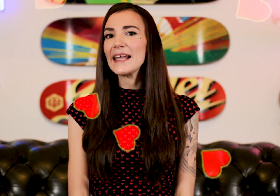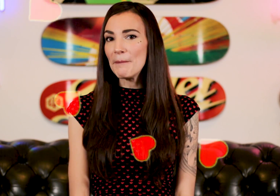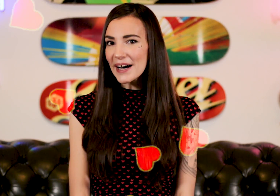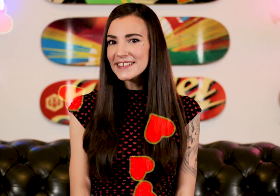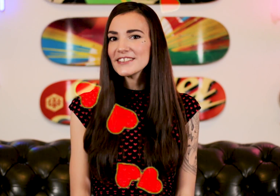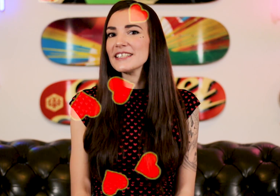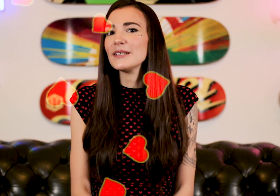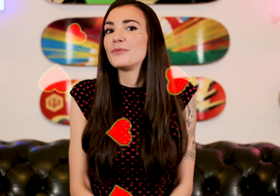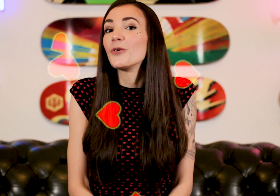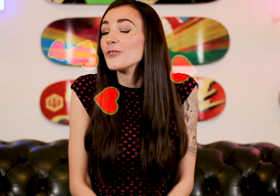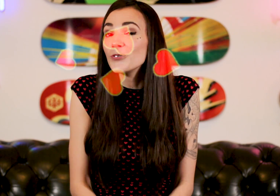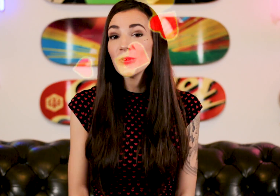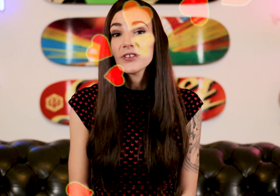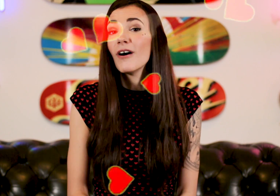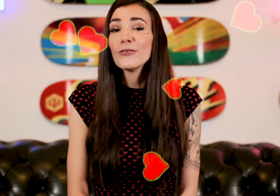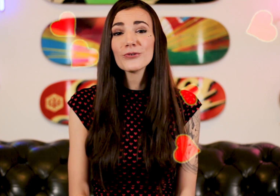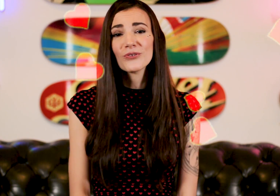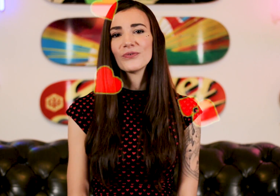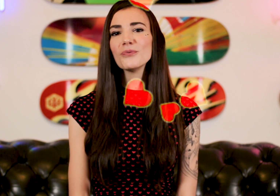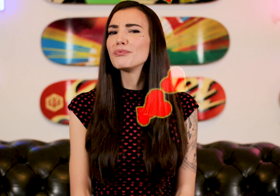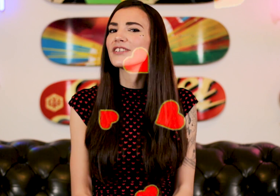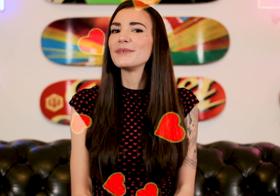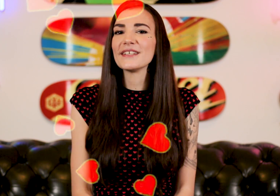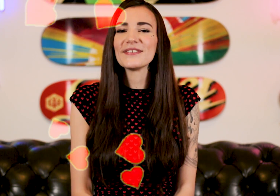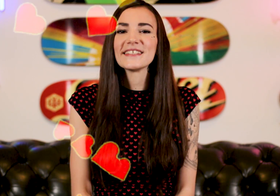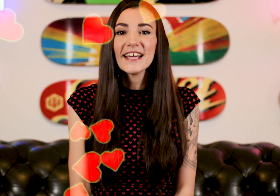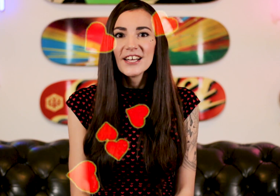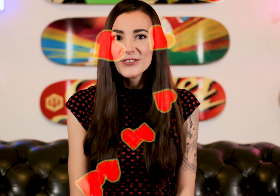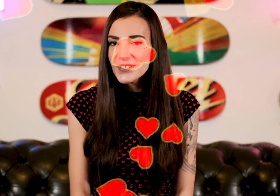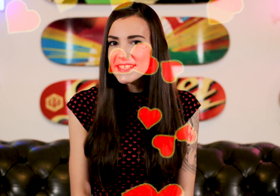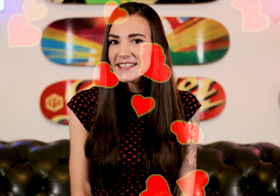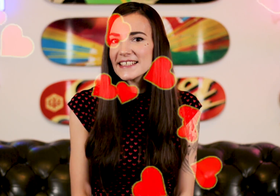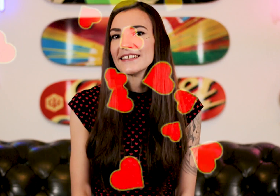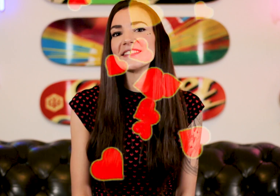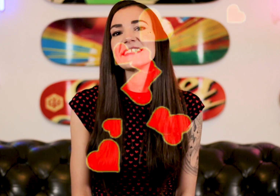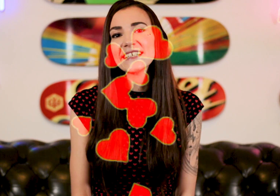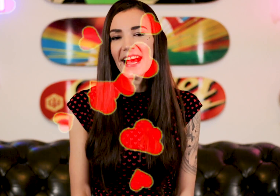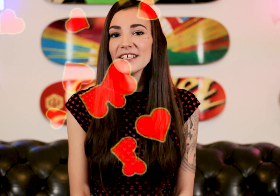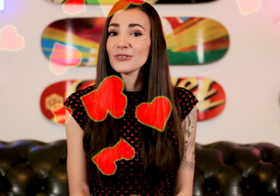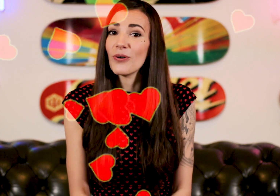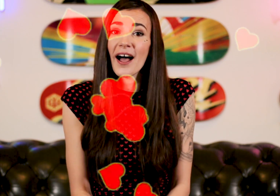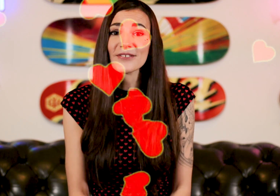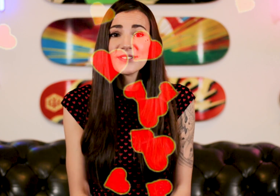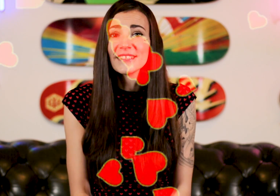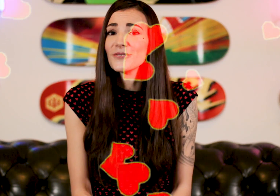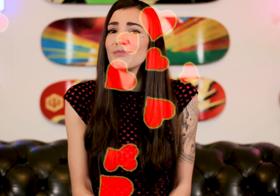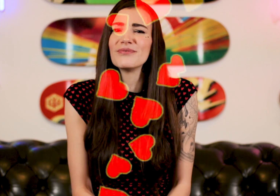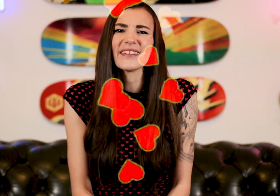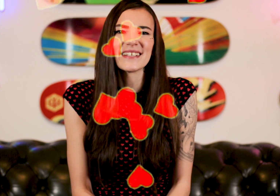à la partager pour que d'autres autour de vous puissent bénéficier de ces signes et de ces déclarations insolites ou pouvoir